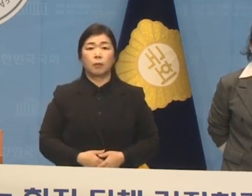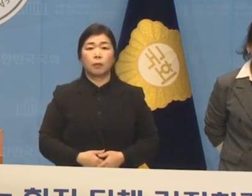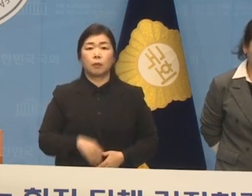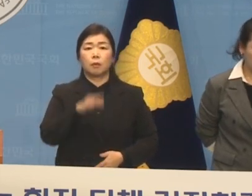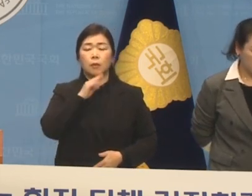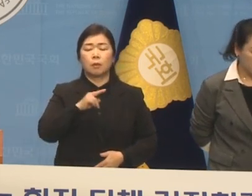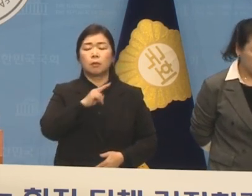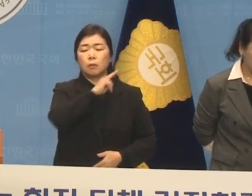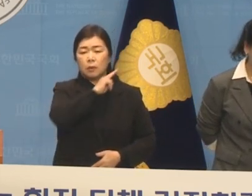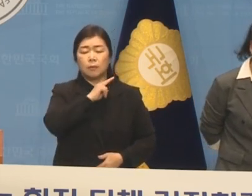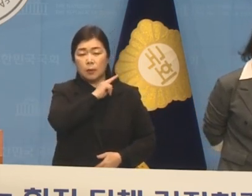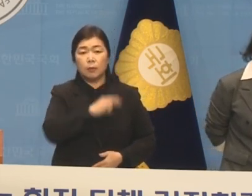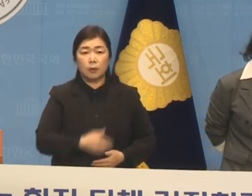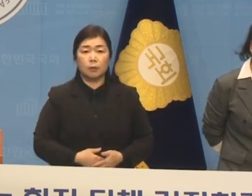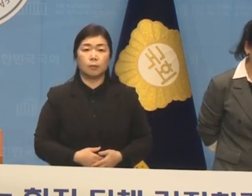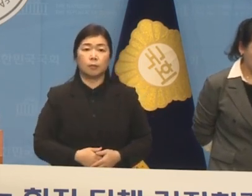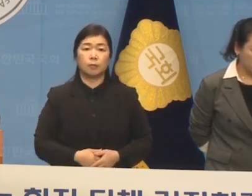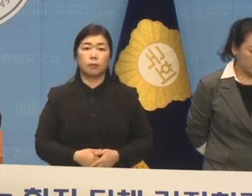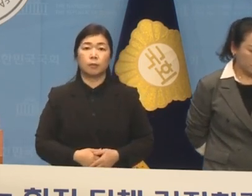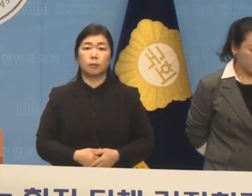의심하지 않을 수 없습니다.